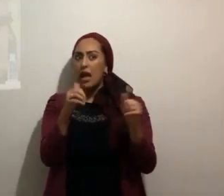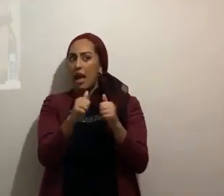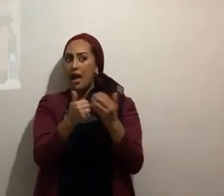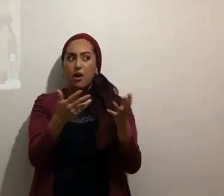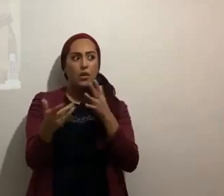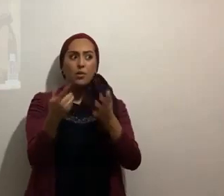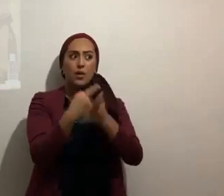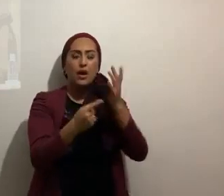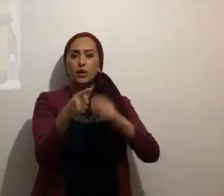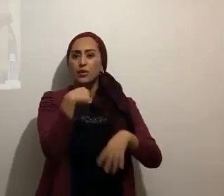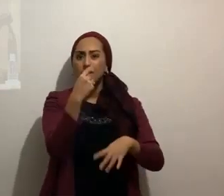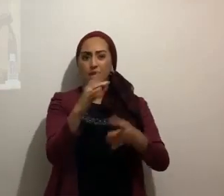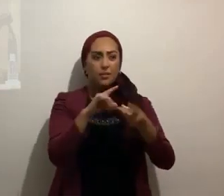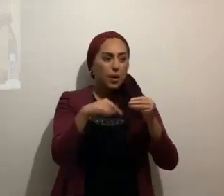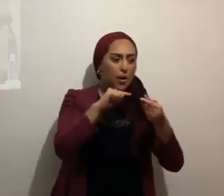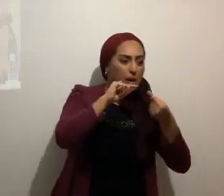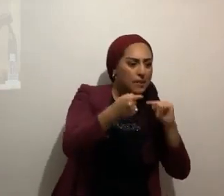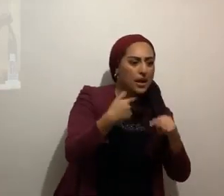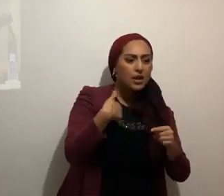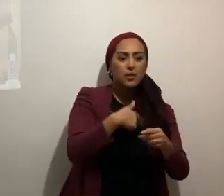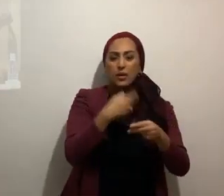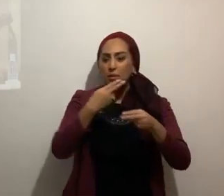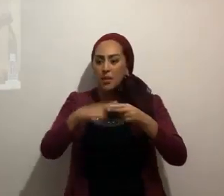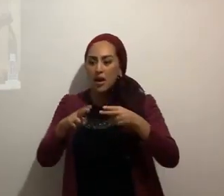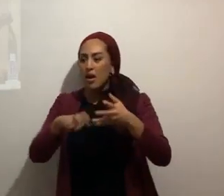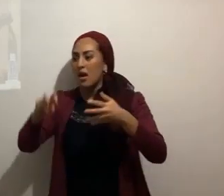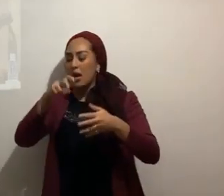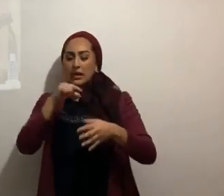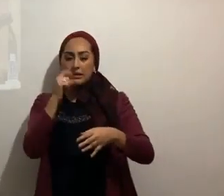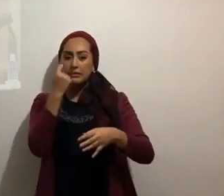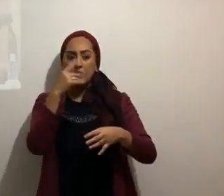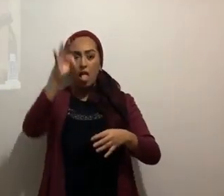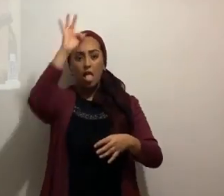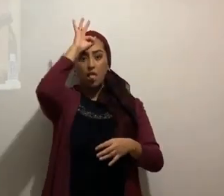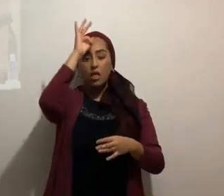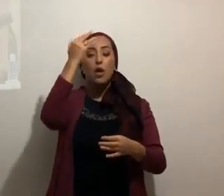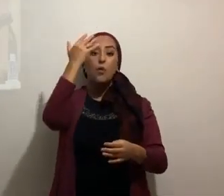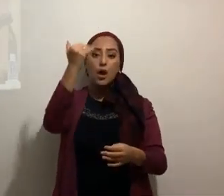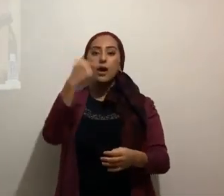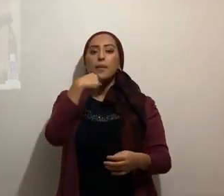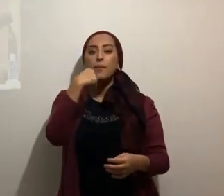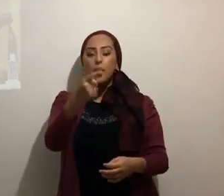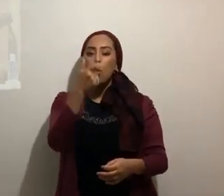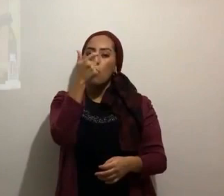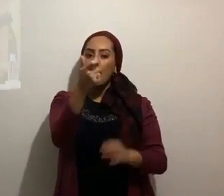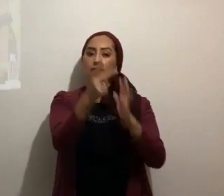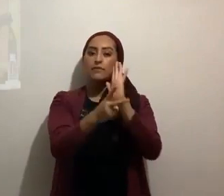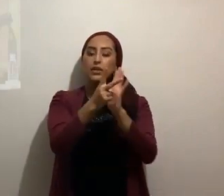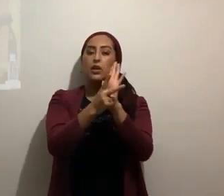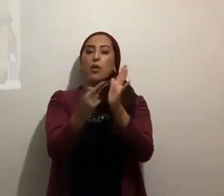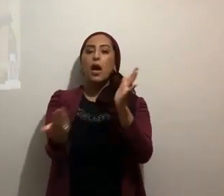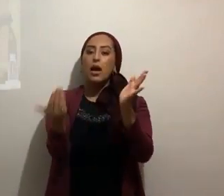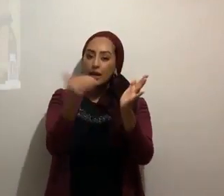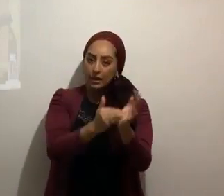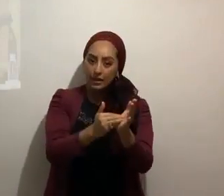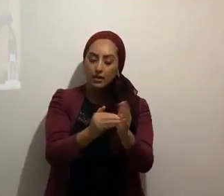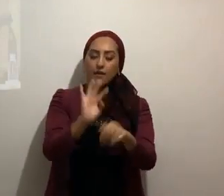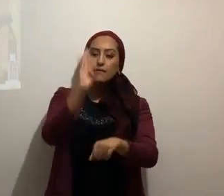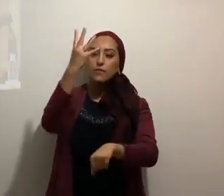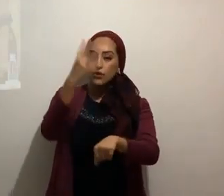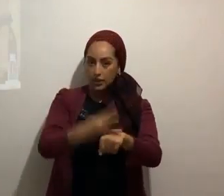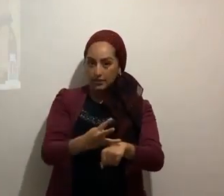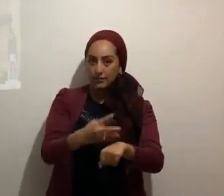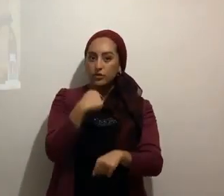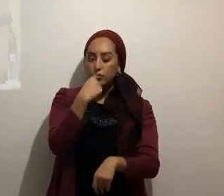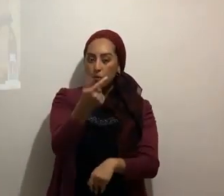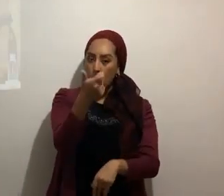¿cómo qué dijo? Que del dolor, que somos pasajeros, ¿cómo? No entendí nada. Por eso tienes que repasar este video